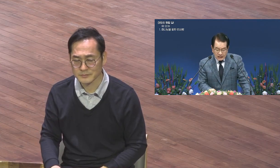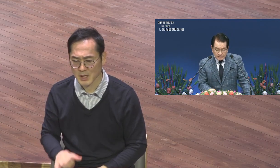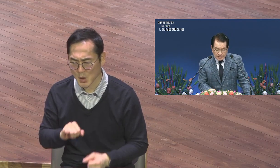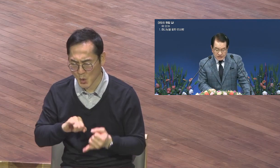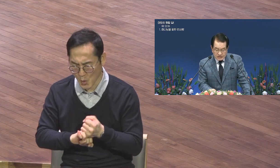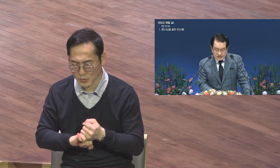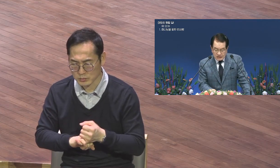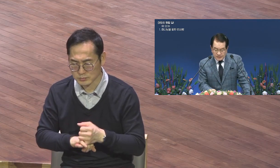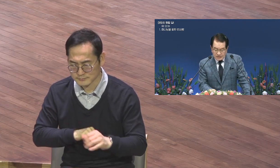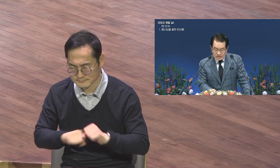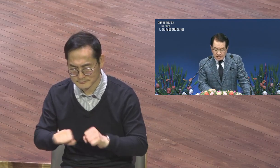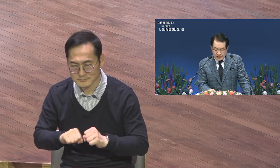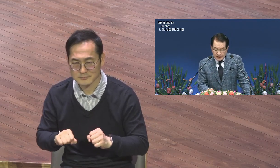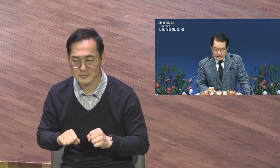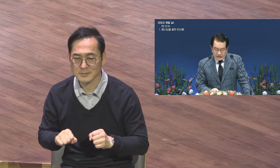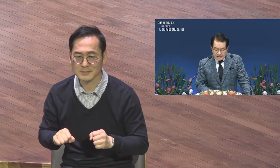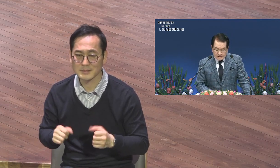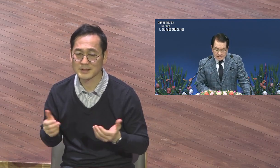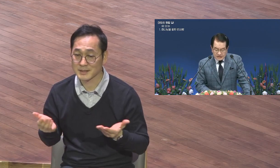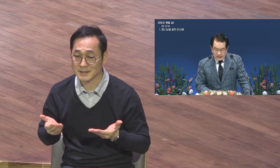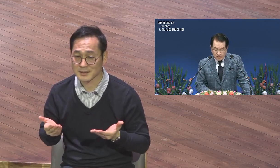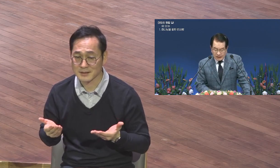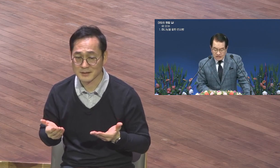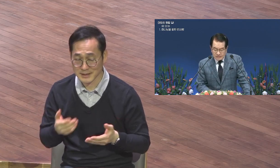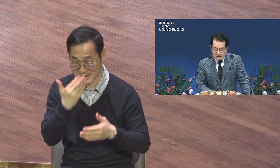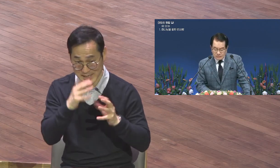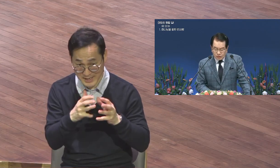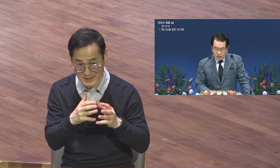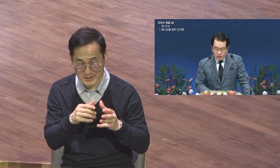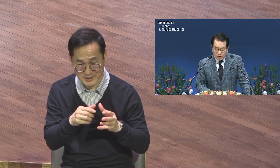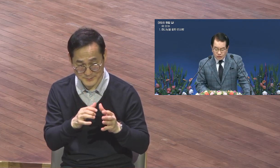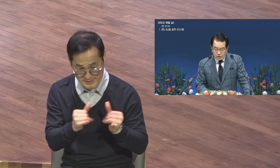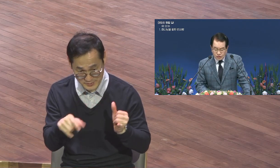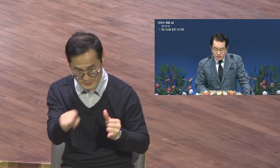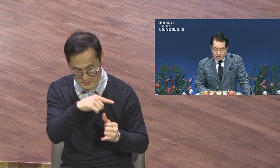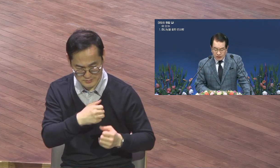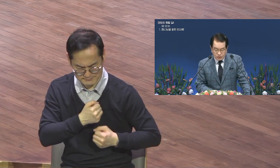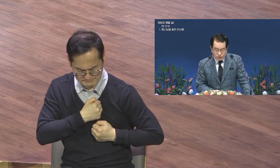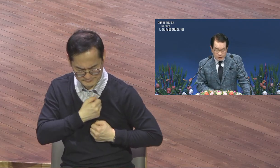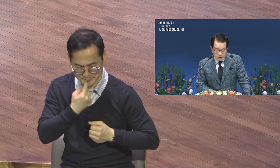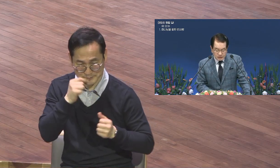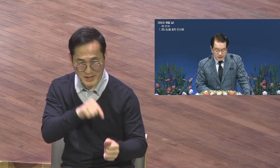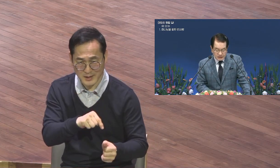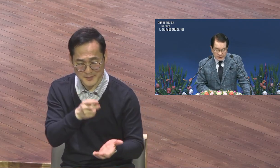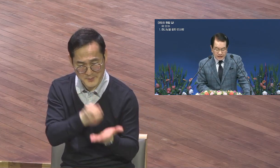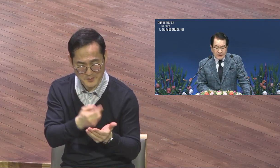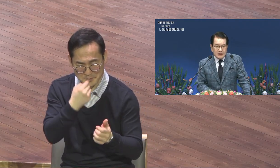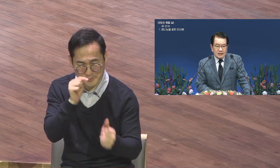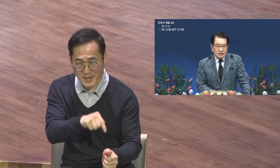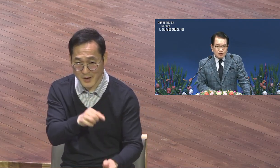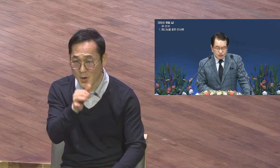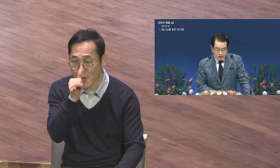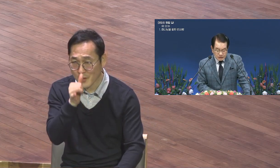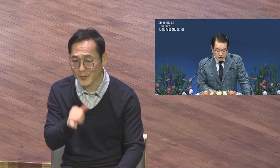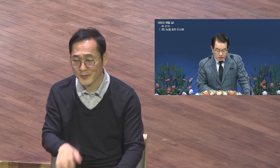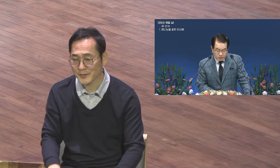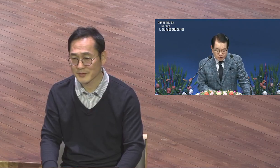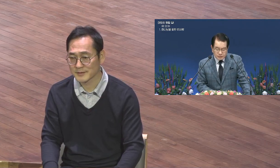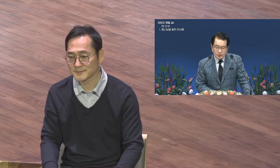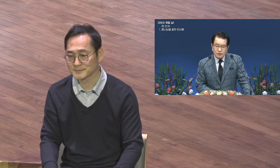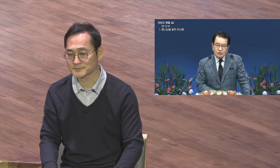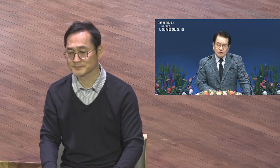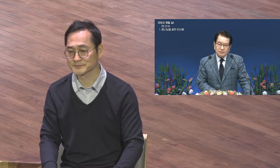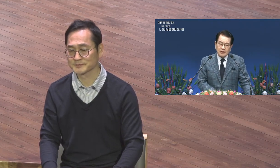자, 하나님께서 이스라엘 백성들에게 지키라고 말씀하신 모든 율법과 규례를 의미하는데 더